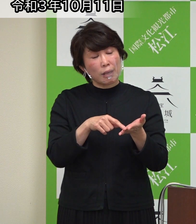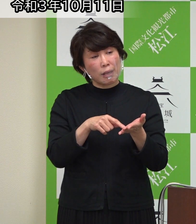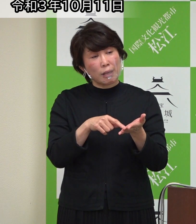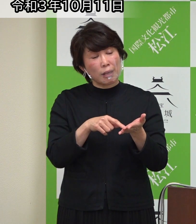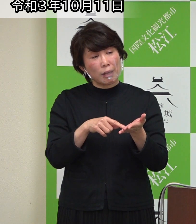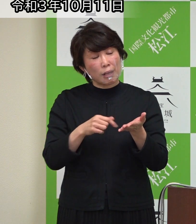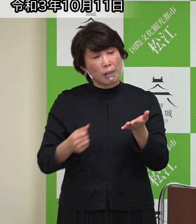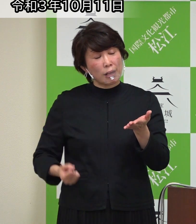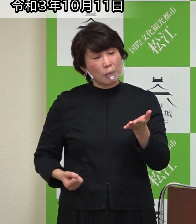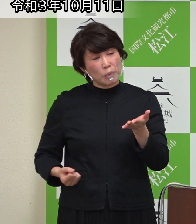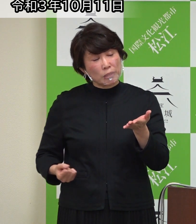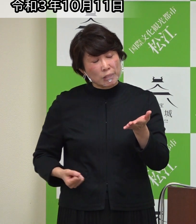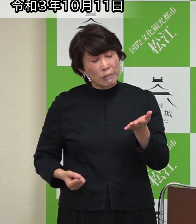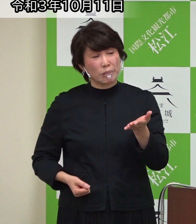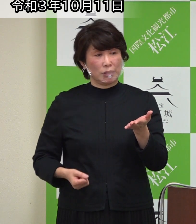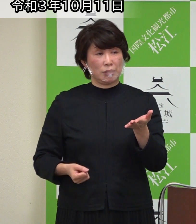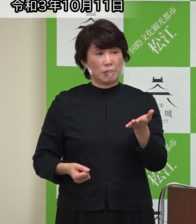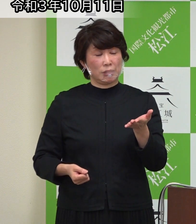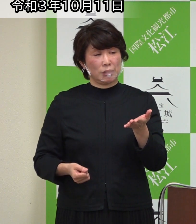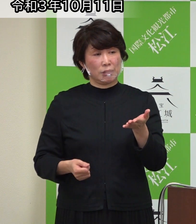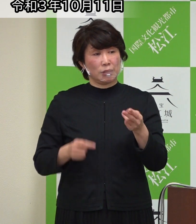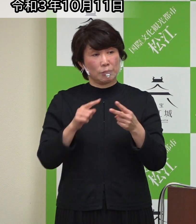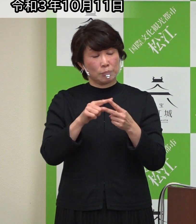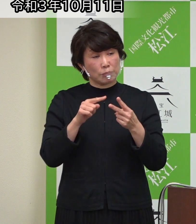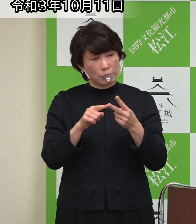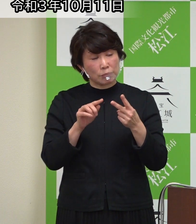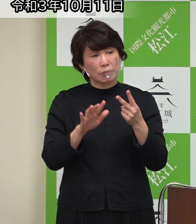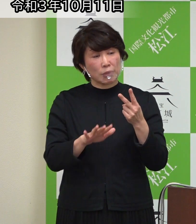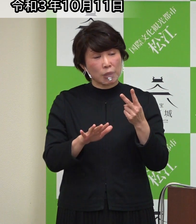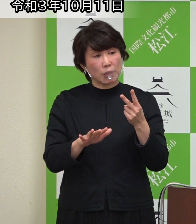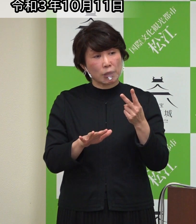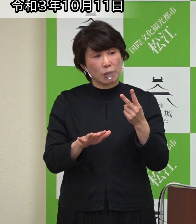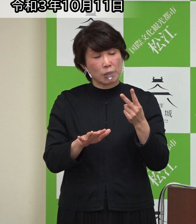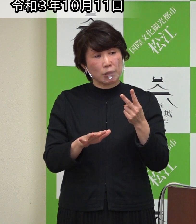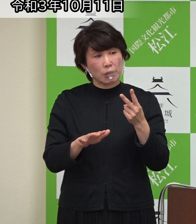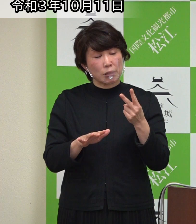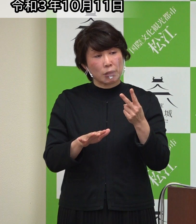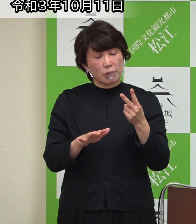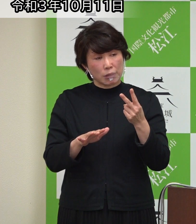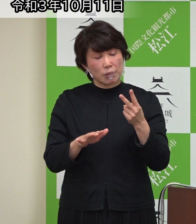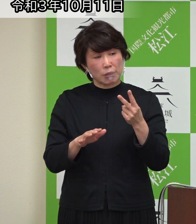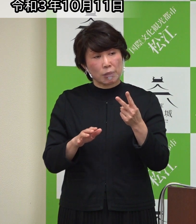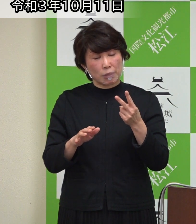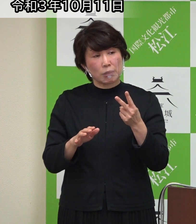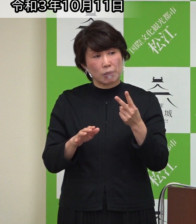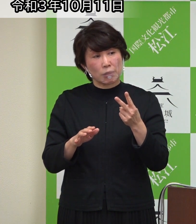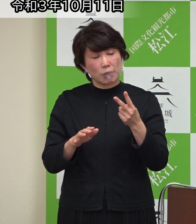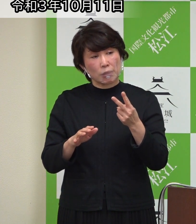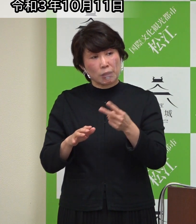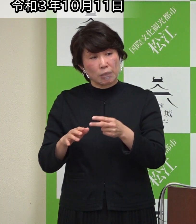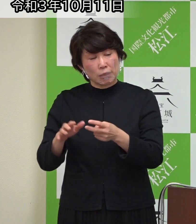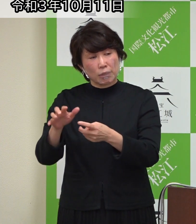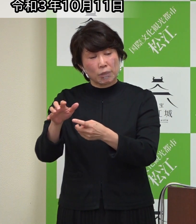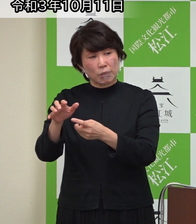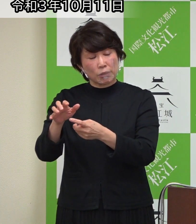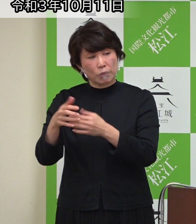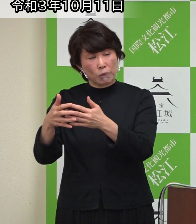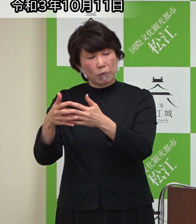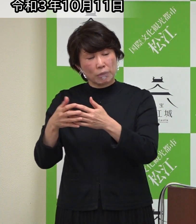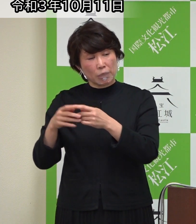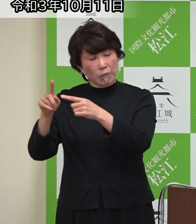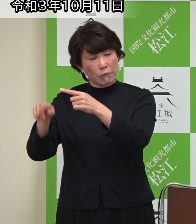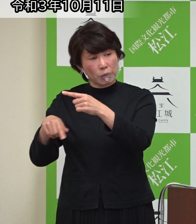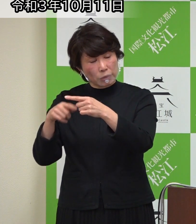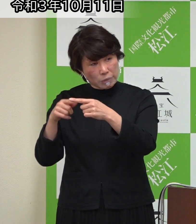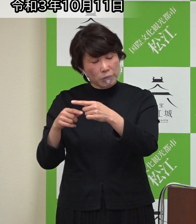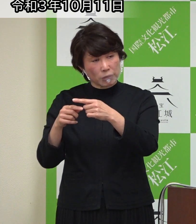か、まあ、中四国の農政局の人もやってれば北陸の農政局の人もやっていて、で北海道の